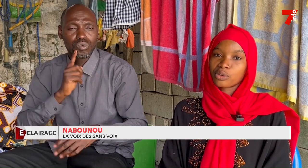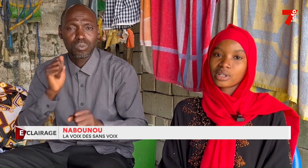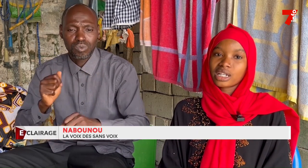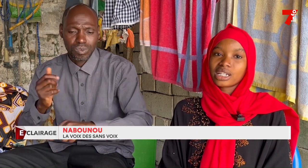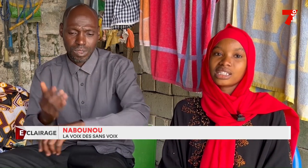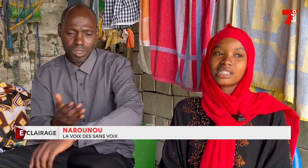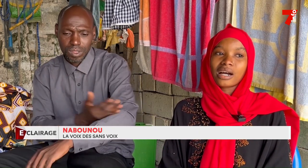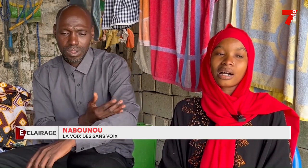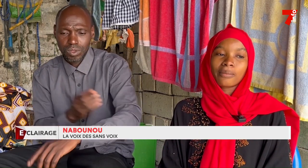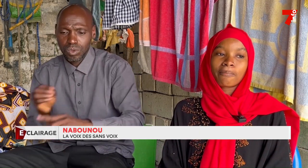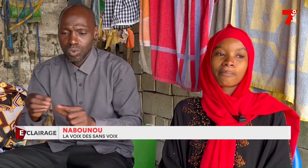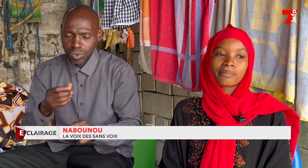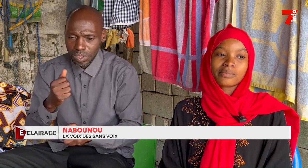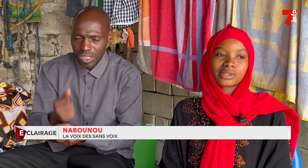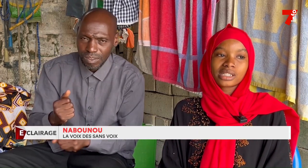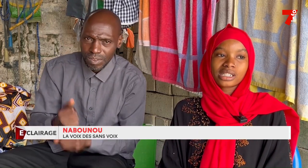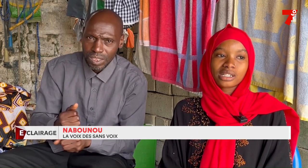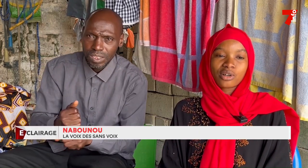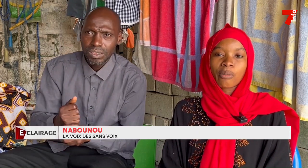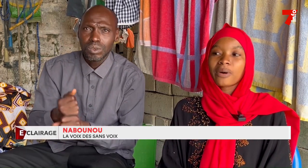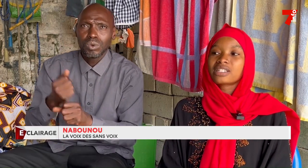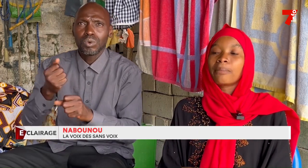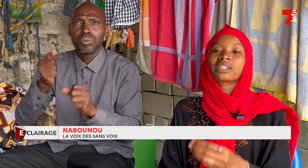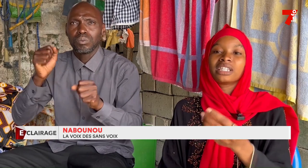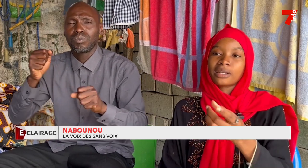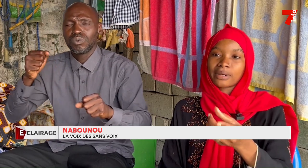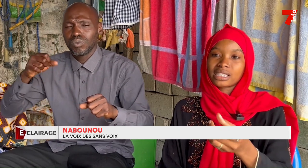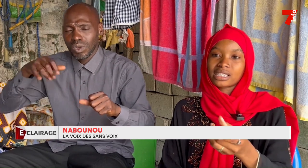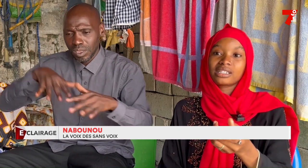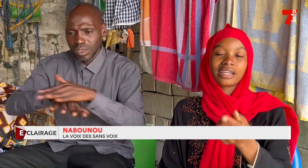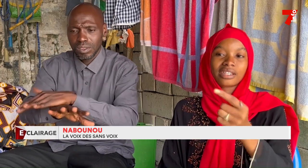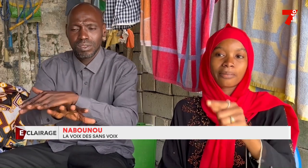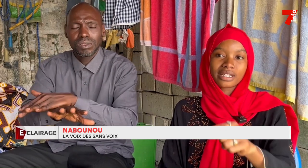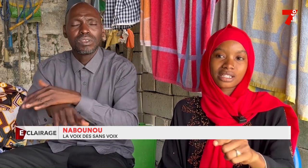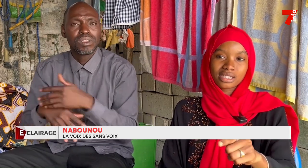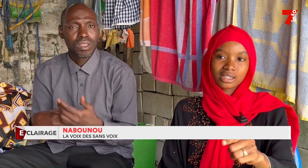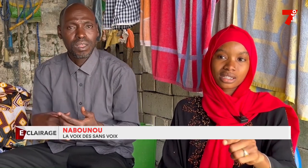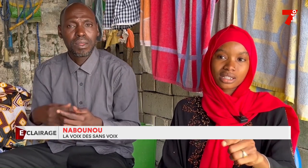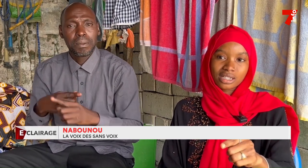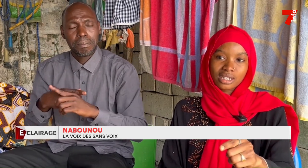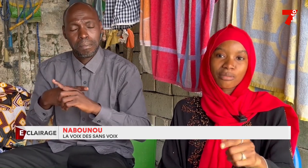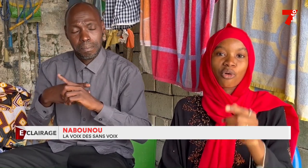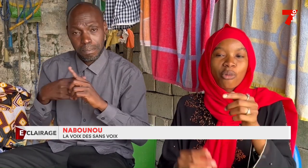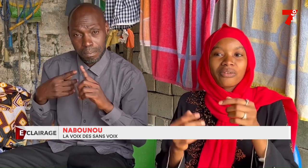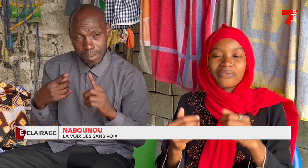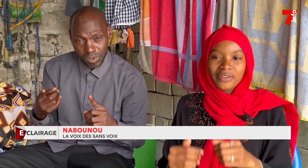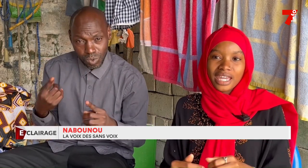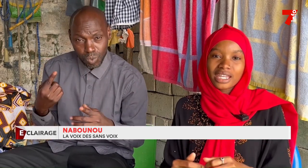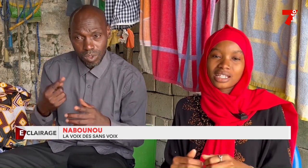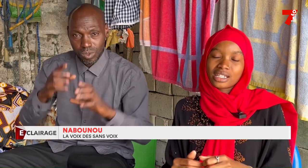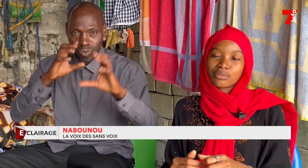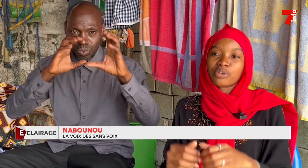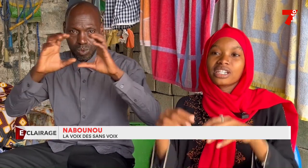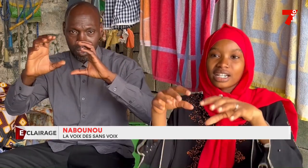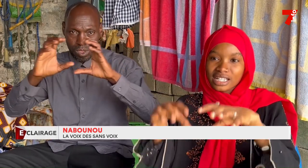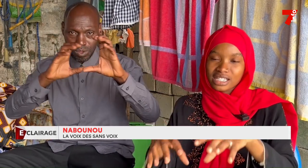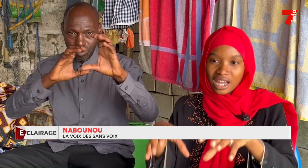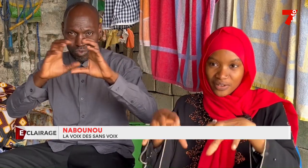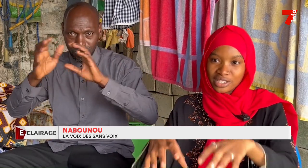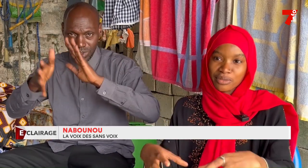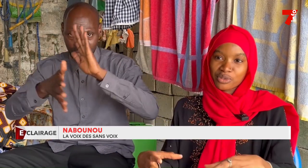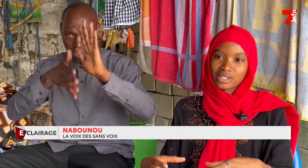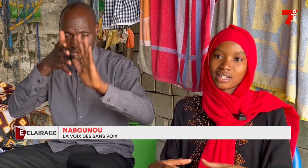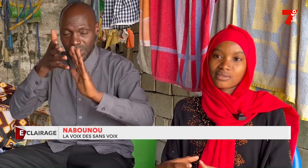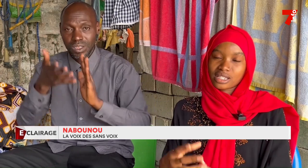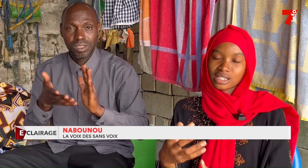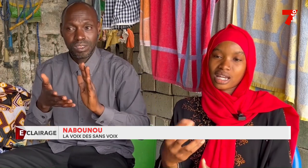Parce qu'il y a, on ne pas dire qu un manque d'interprètes, il a interprètes, mais comment faire pour qu'ils restent